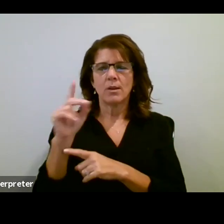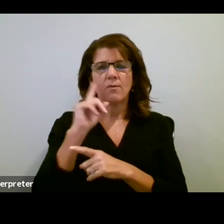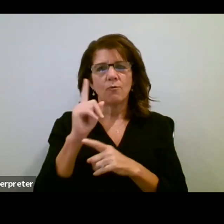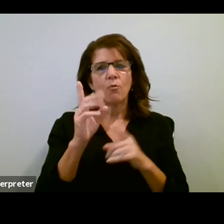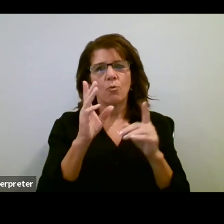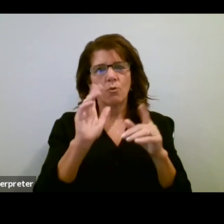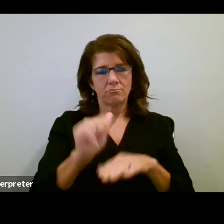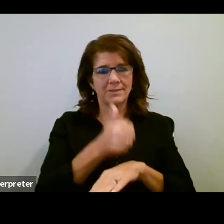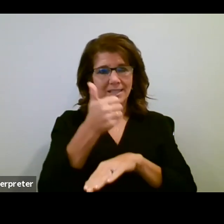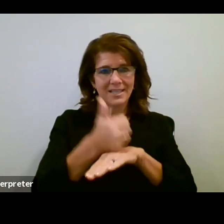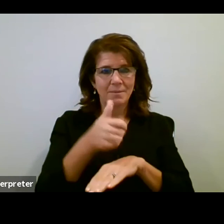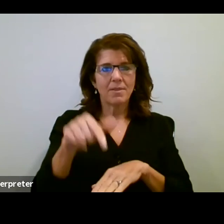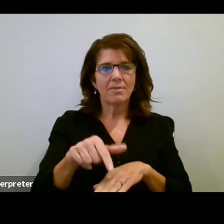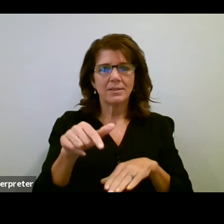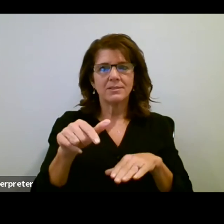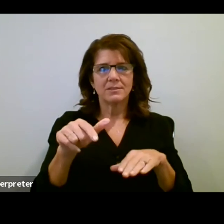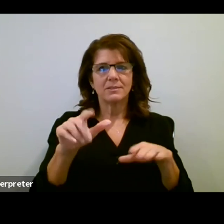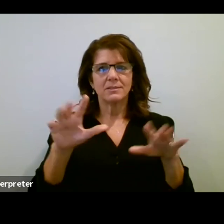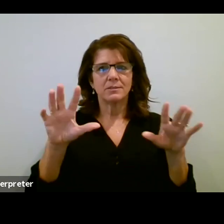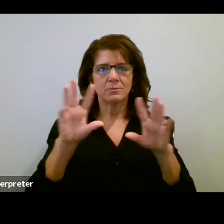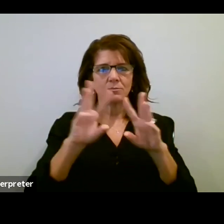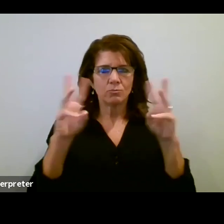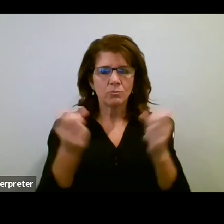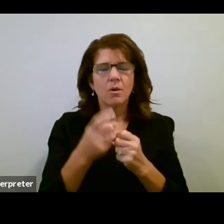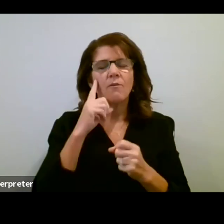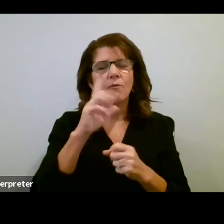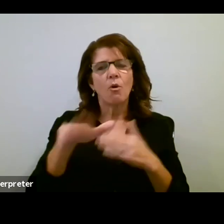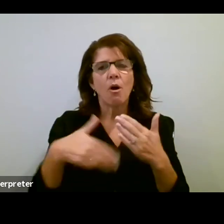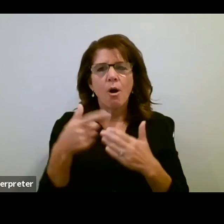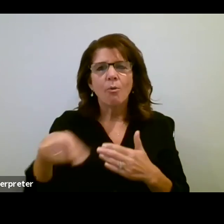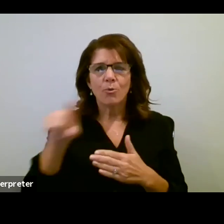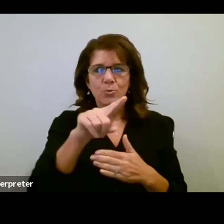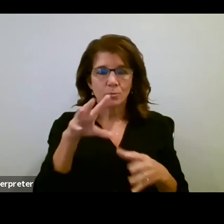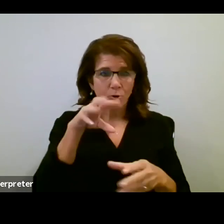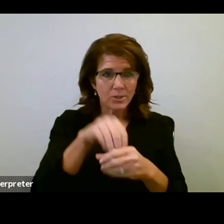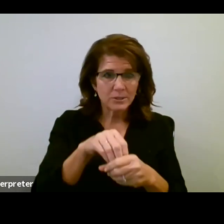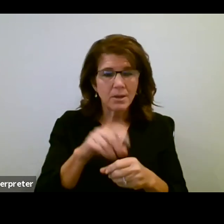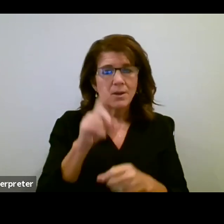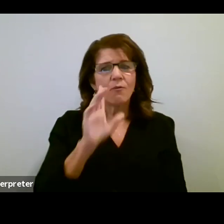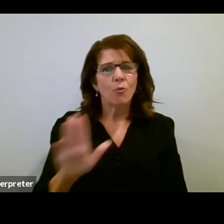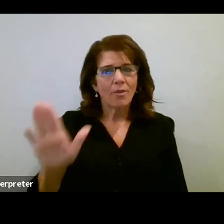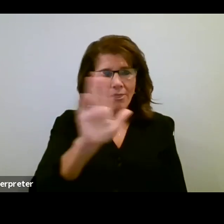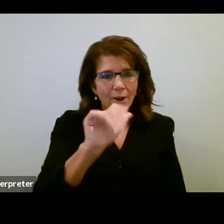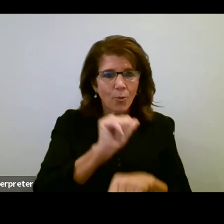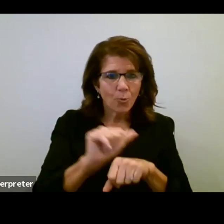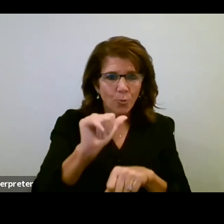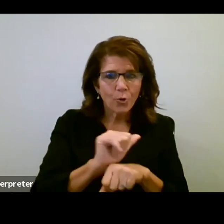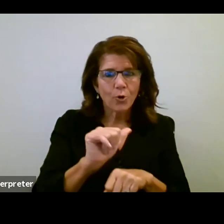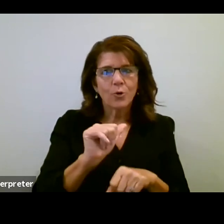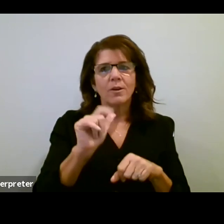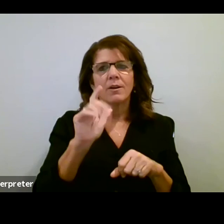los que participan por el trabajo y la dedicación a esta maravillosa causa. Muchas gracias.